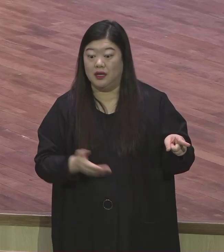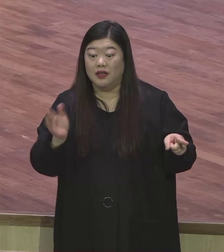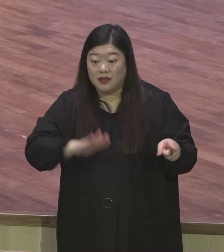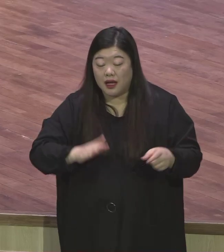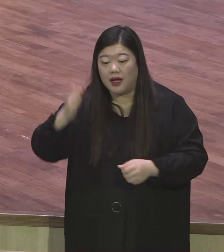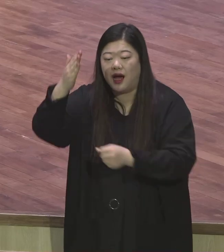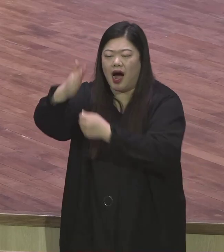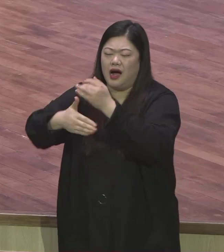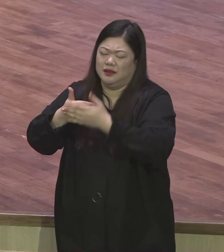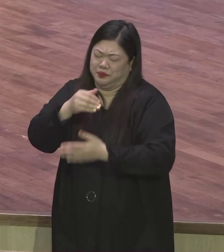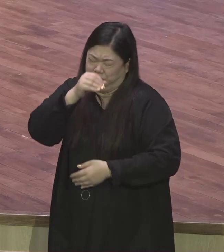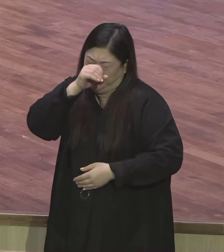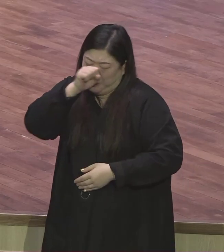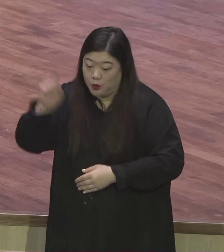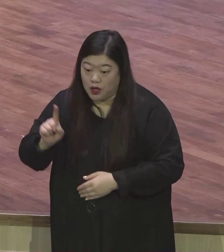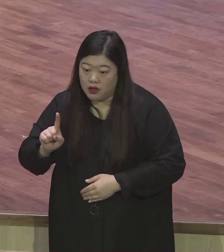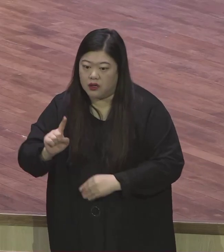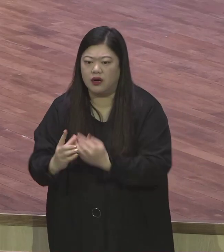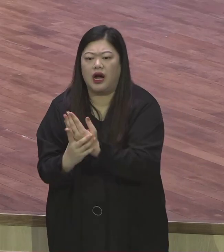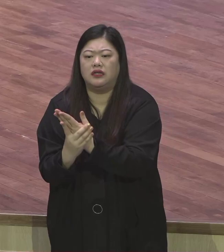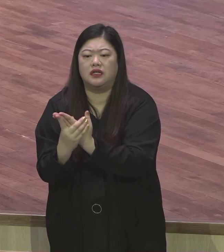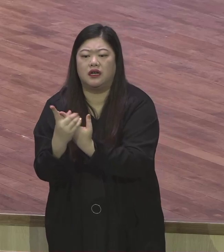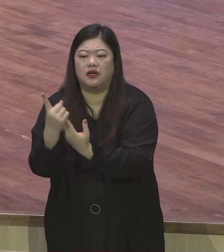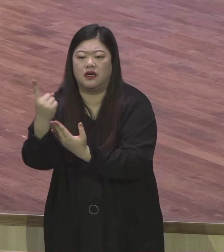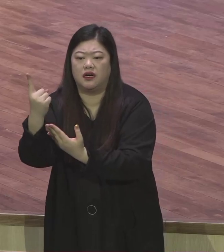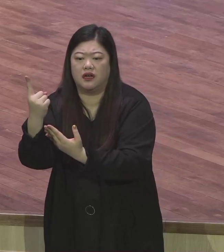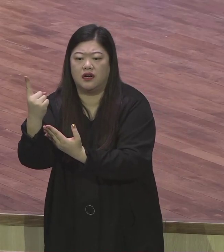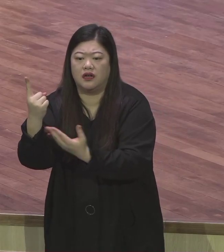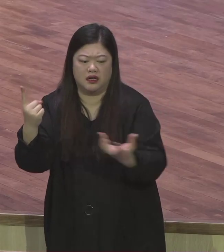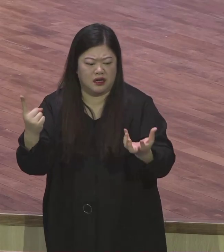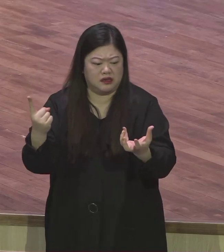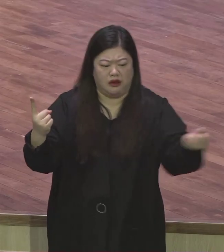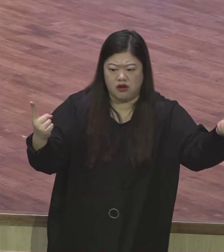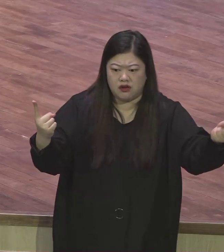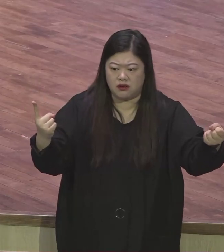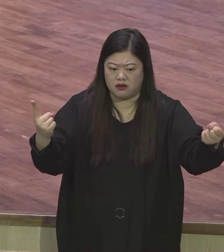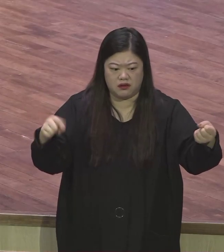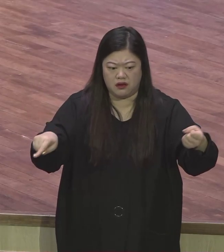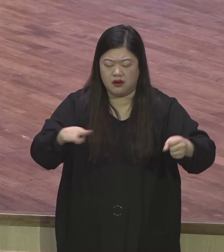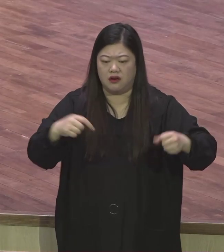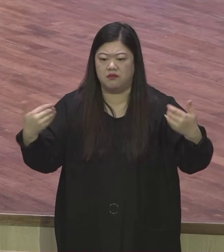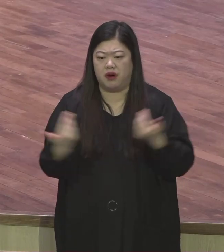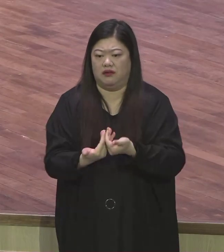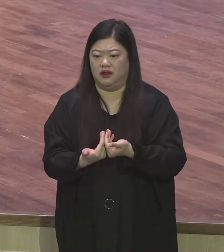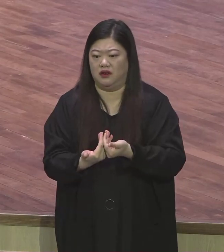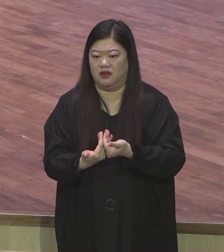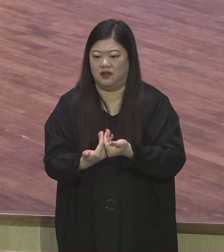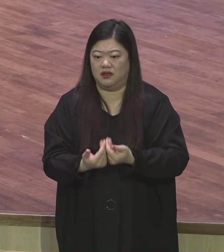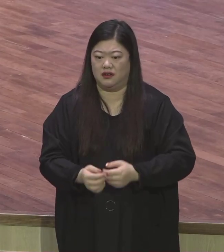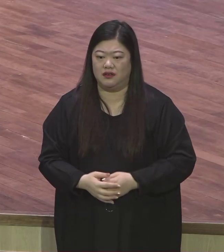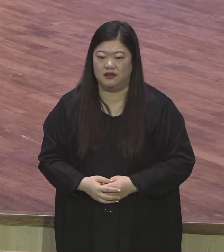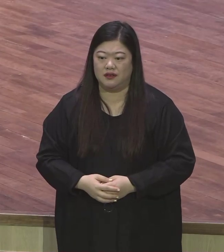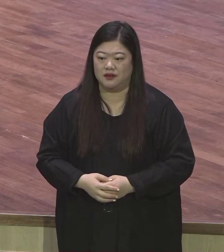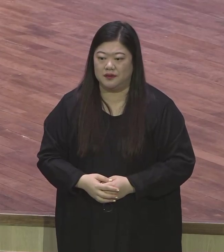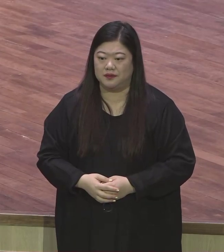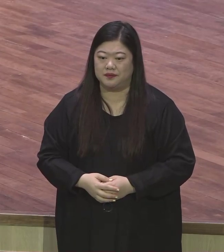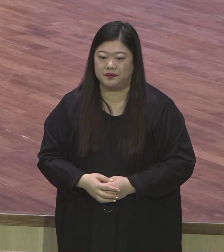그리스도 안에서 하나 되게 하시는 분이십니다. 다툼은 나를 내려놓지 못함으로